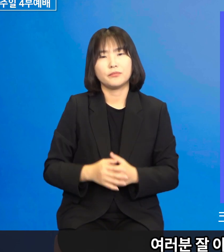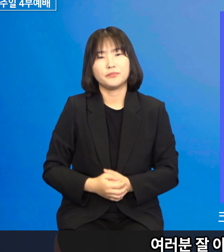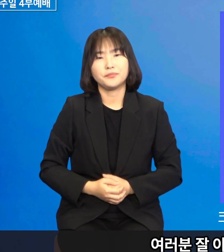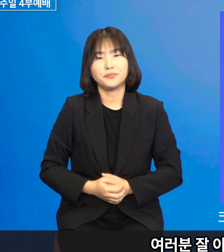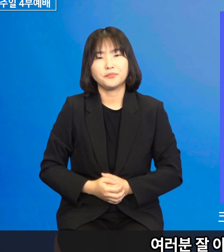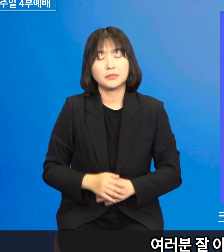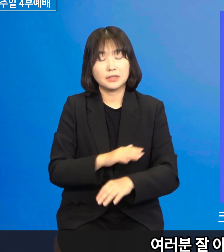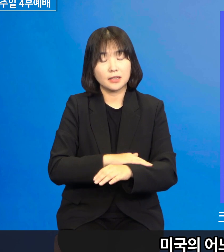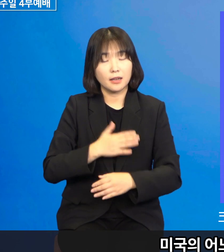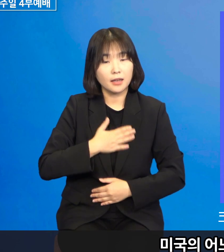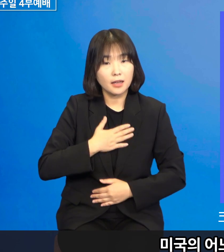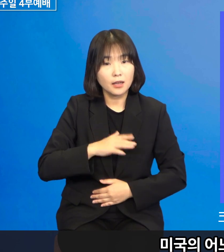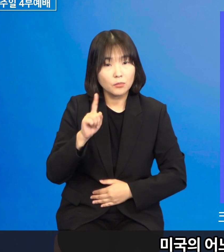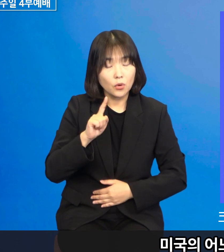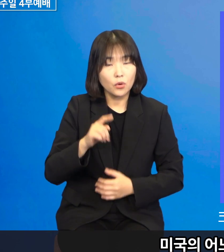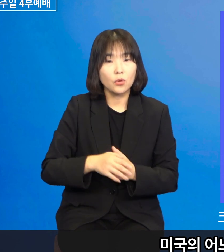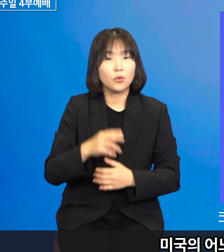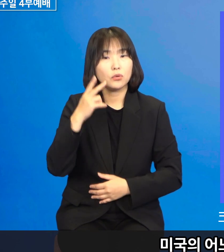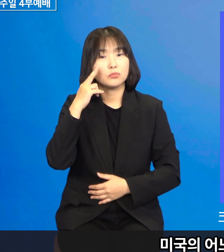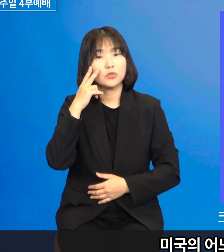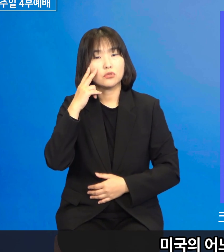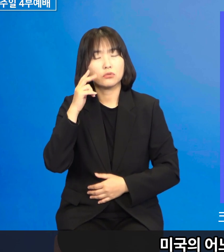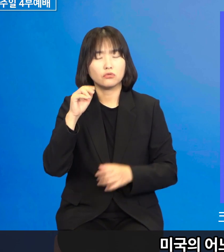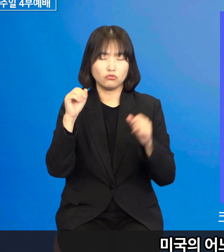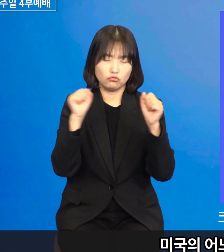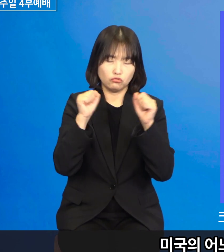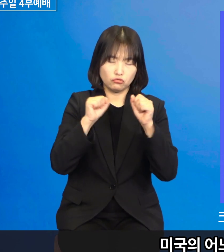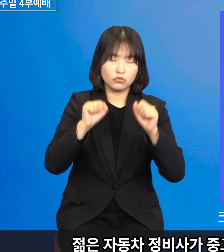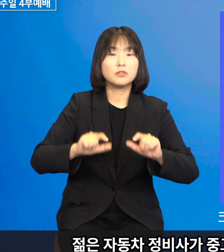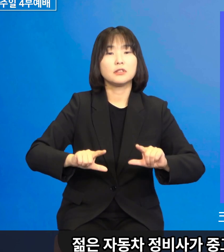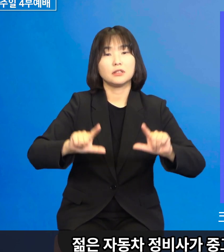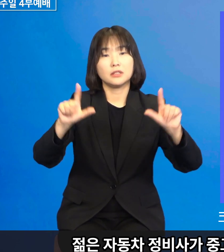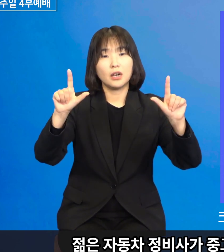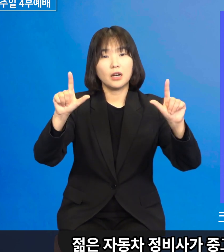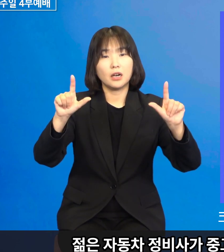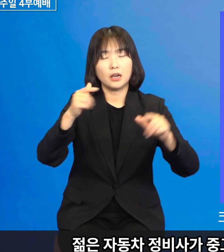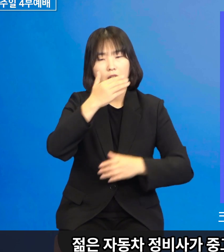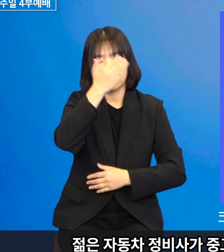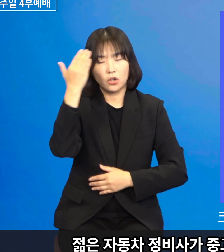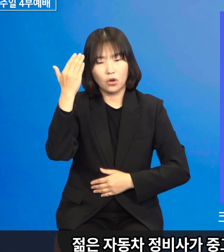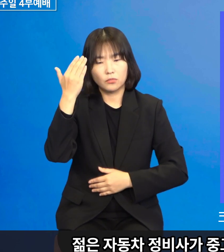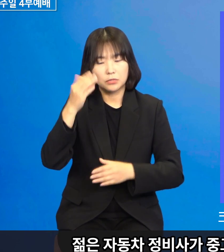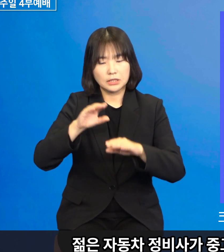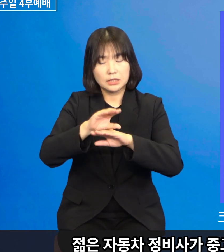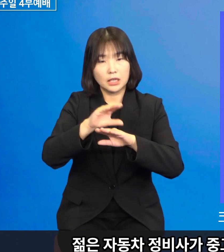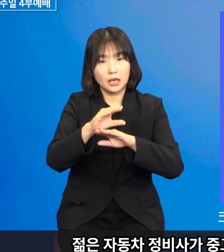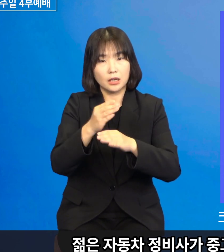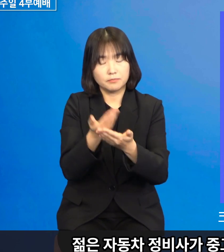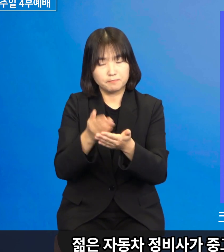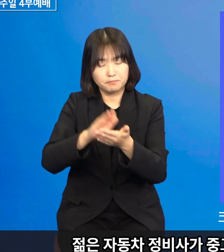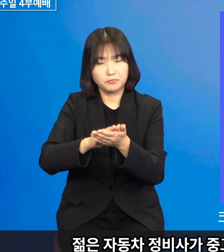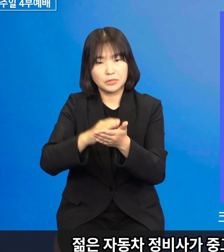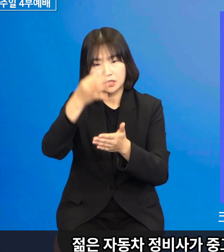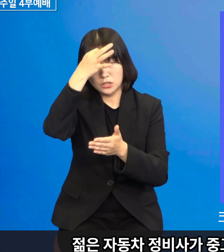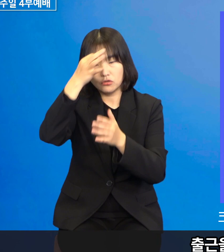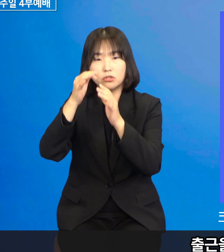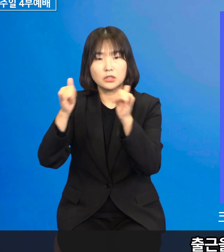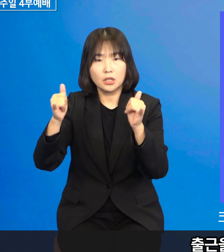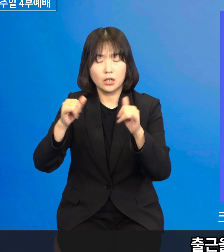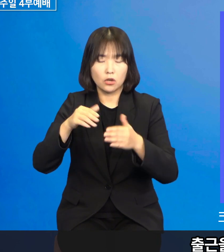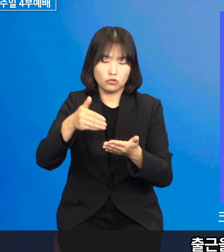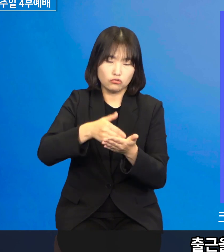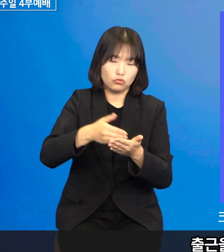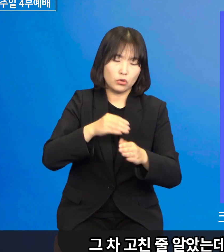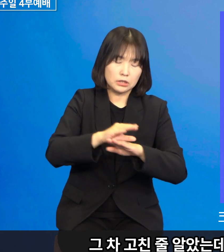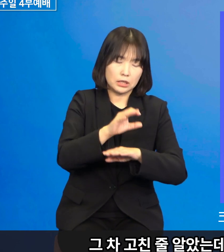아시는 사건인데 미국의 어느 추운 겨울날 젊은 자동차 정비사가 중고차를 사서 수리를 해가지고